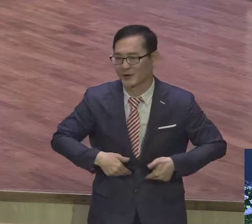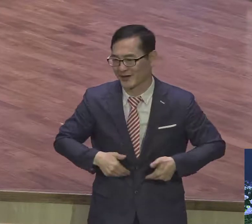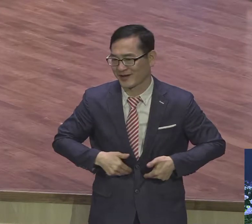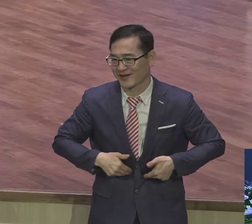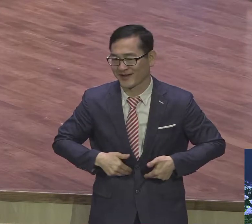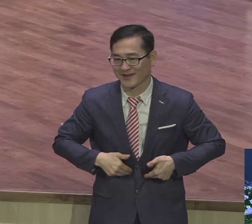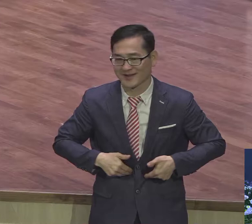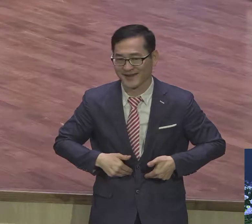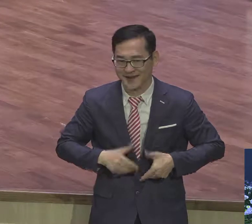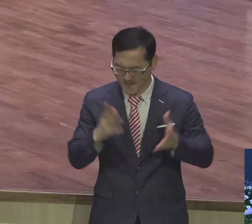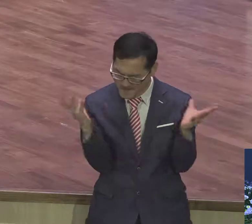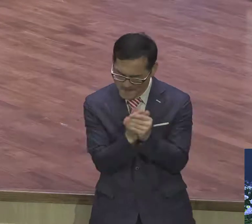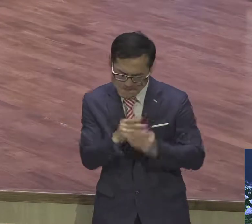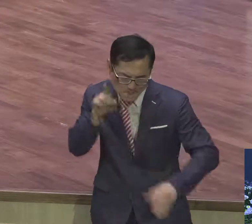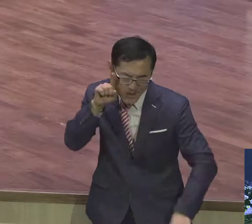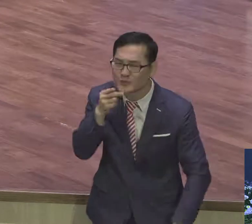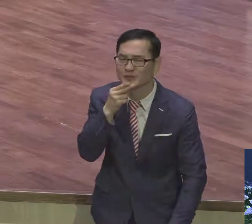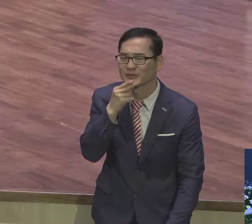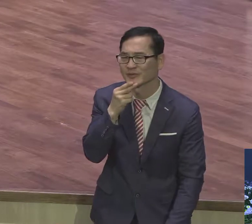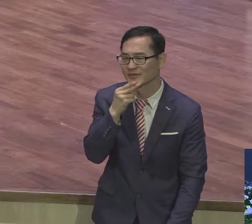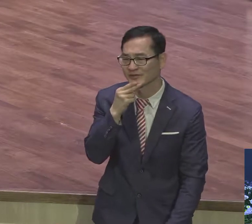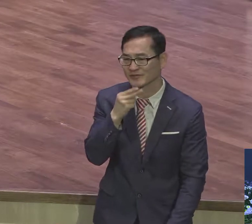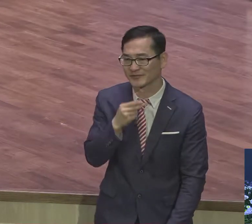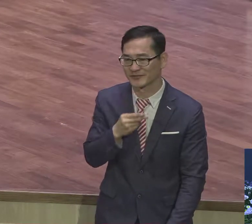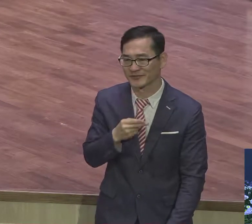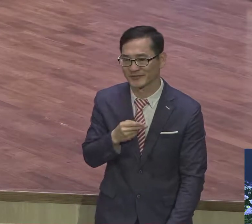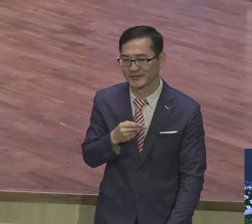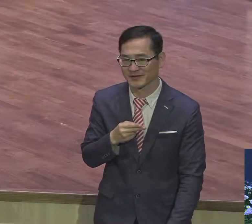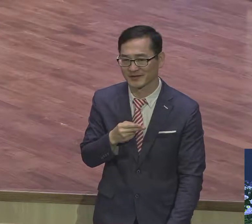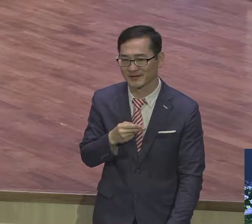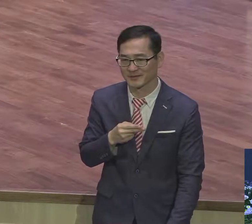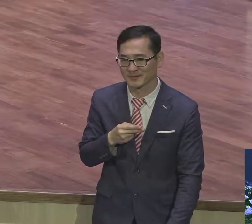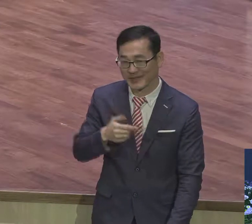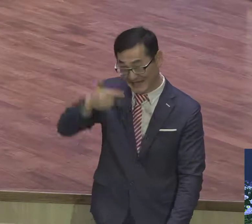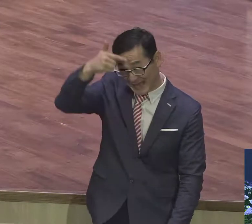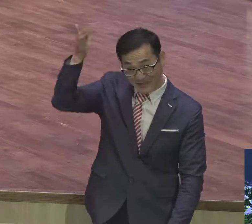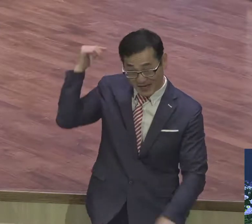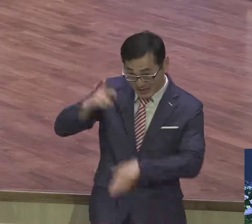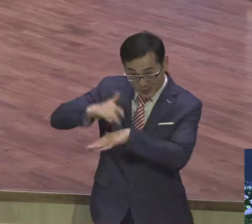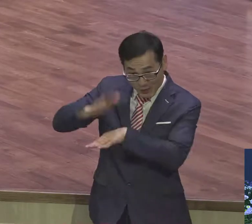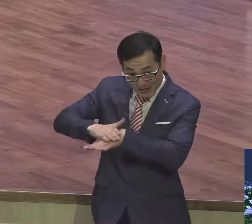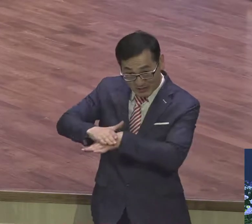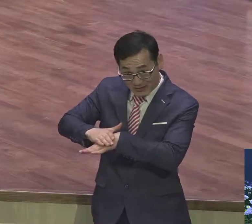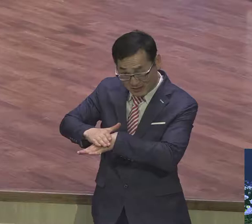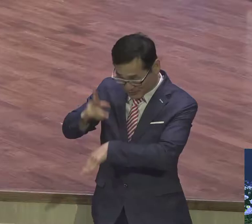살았든 옛터를 완전히 깨는 것이 참 쉽지 않습니다 시간 좀 걸립니다